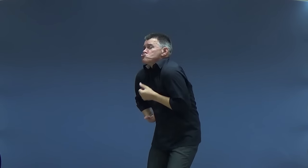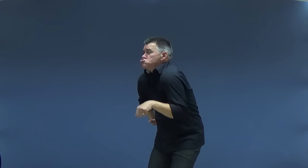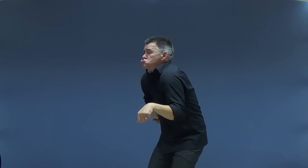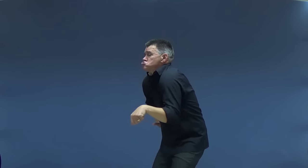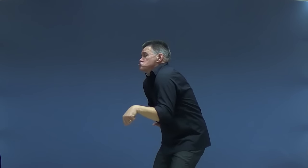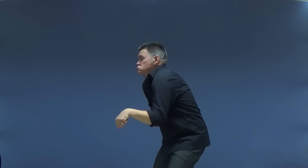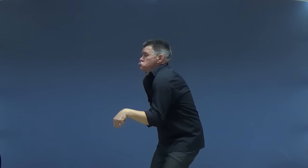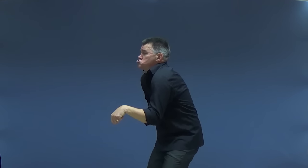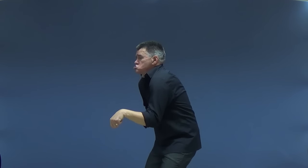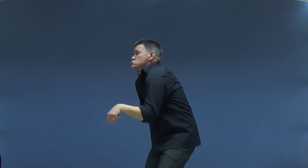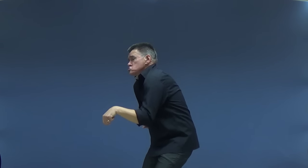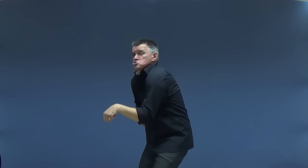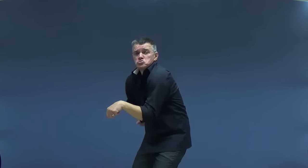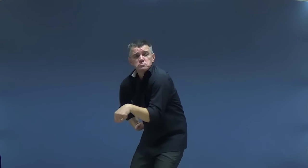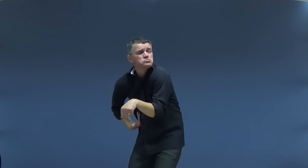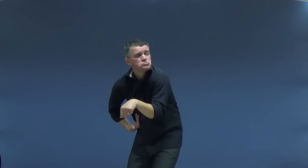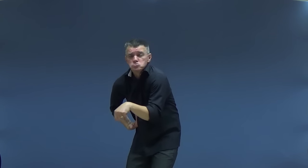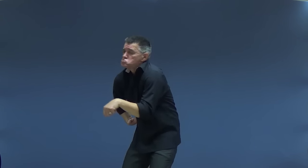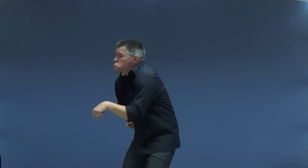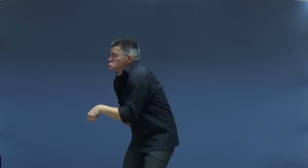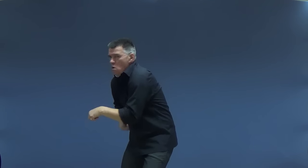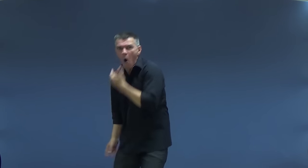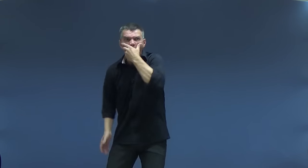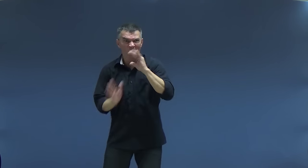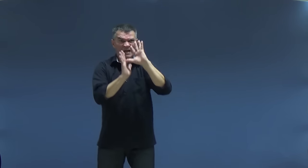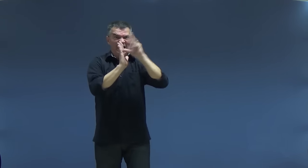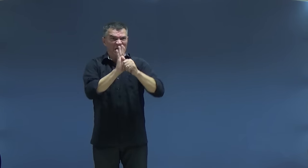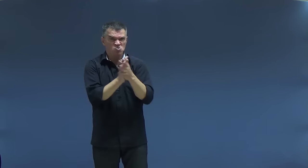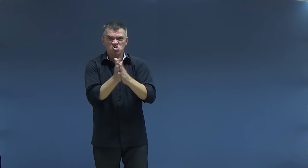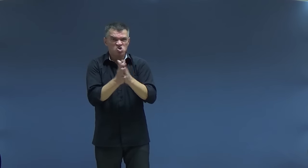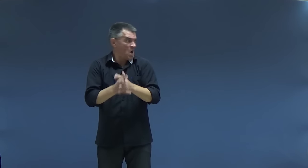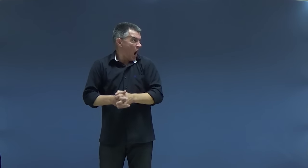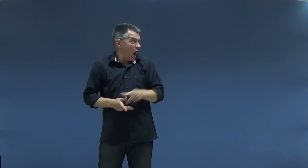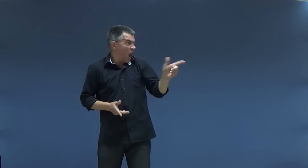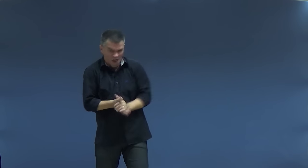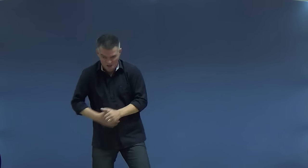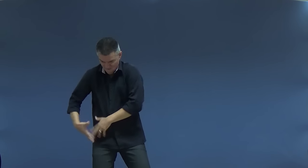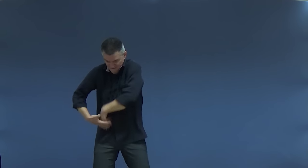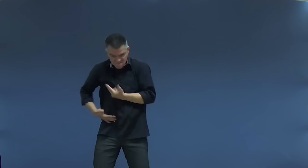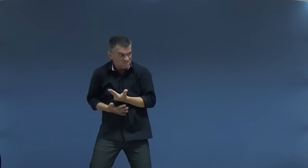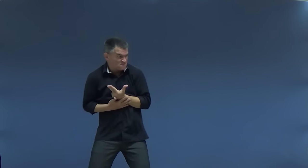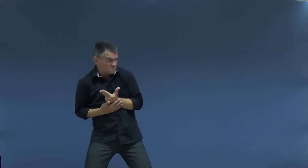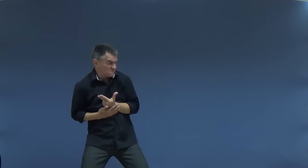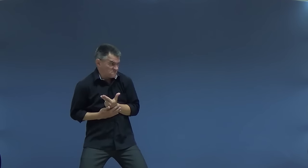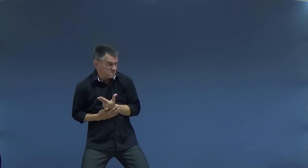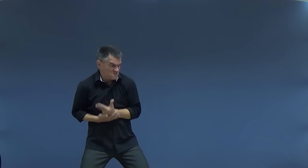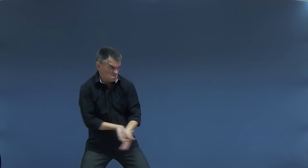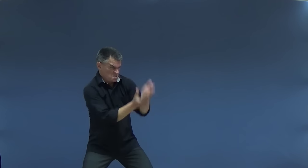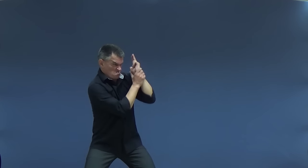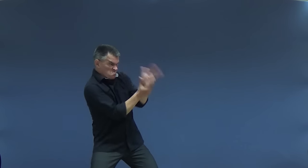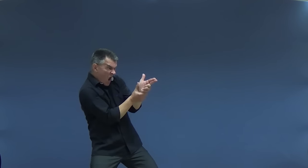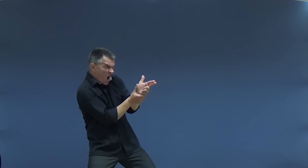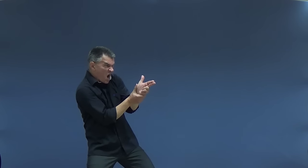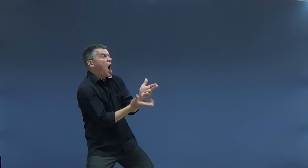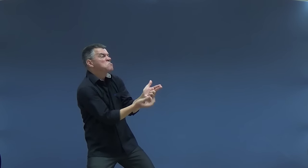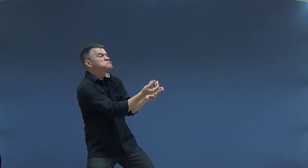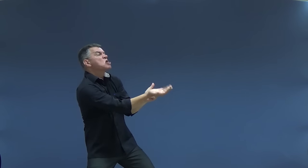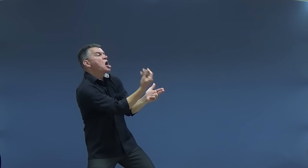ela andava com a Bíblia dela embaixo do braço, né? E os ladrões tinham, ah, agora que eu vou assaltar ela. E iam lá pra assaltar ela,